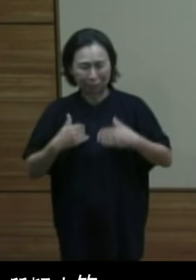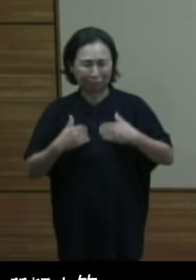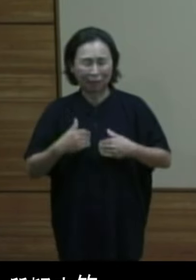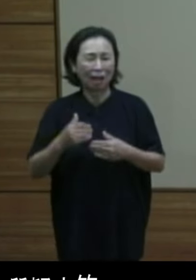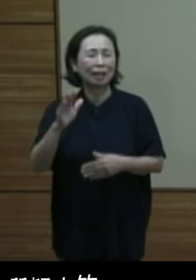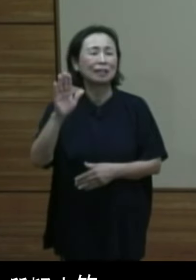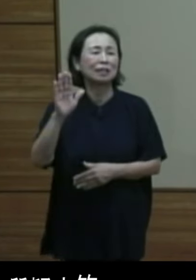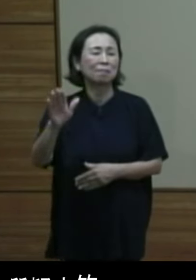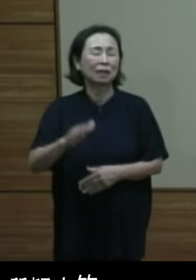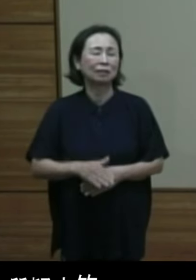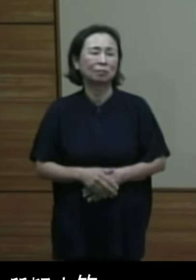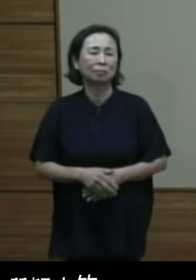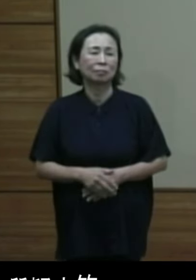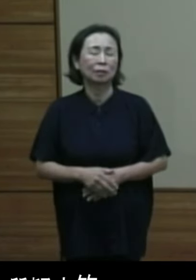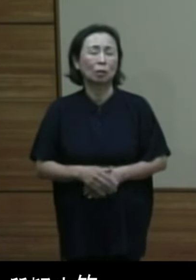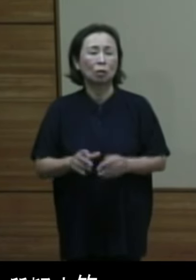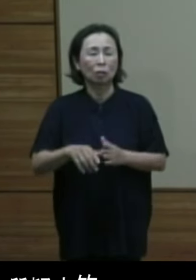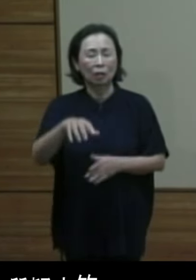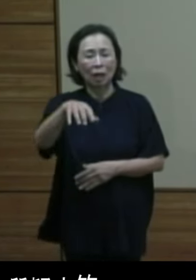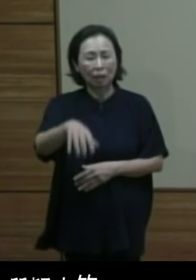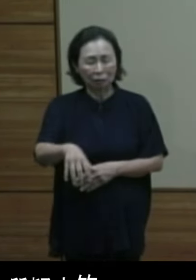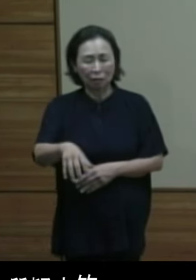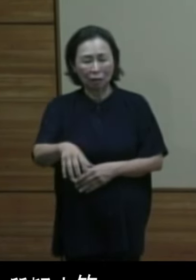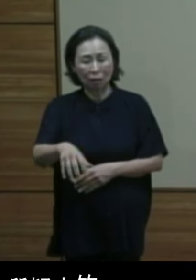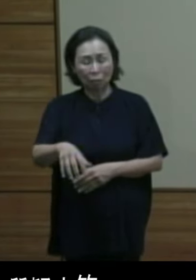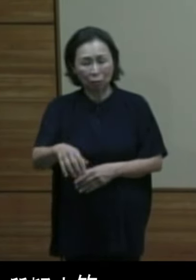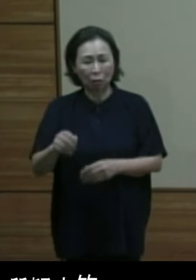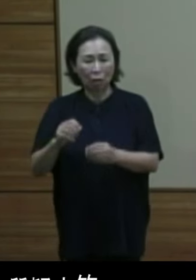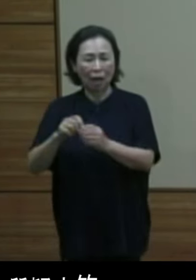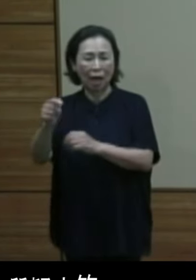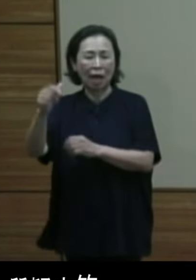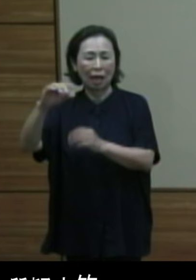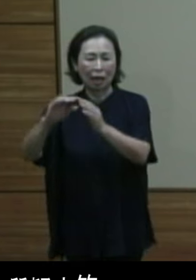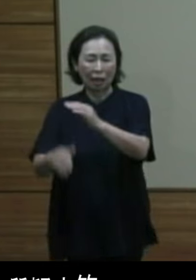かもその際、会場で遠藤取締役の方から、